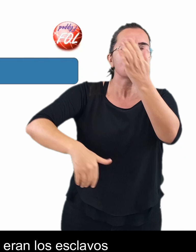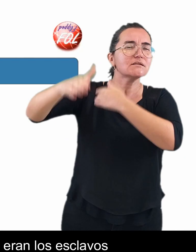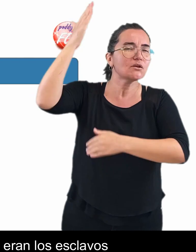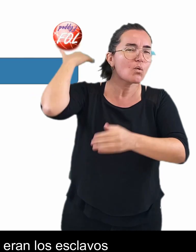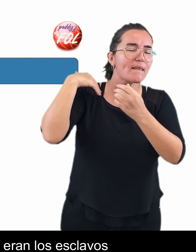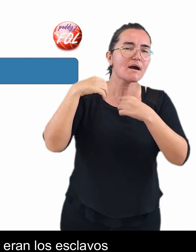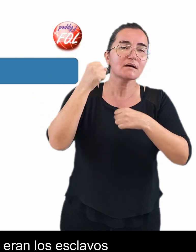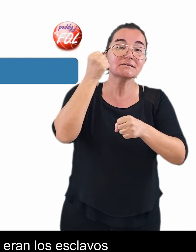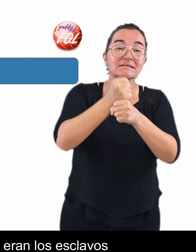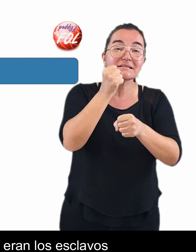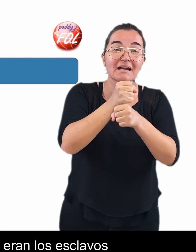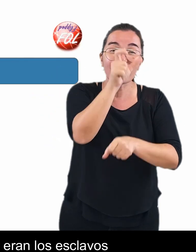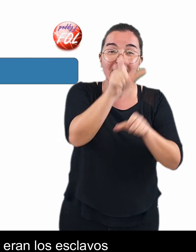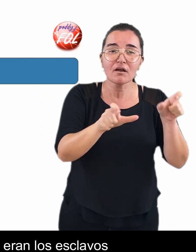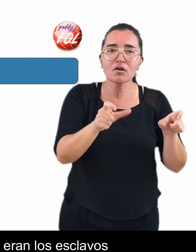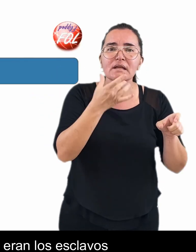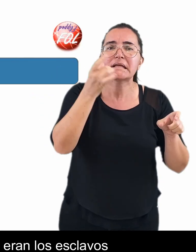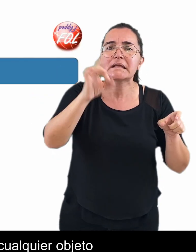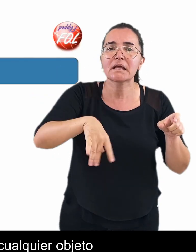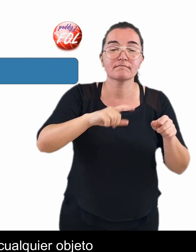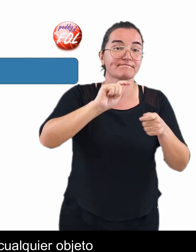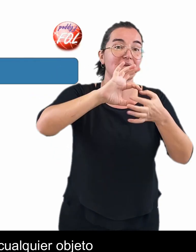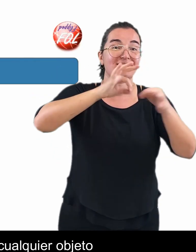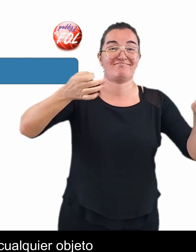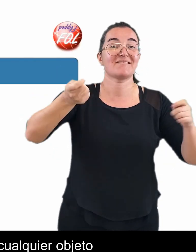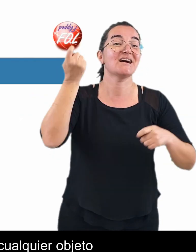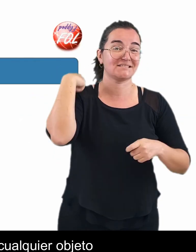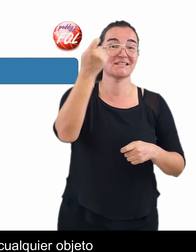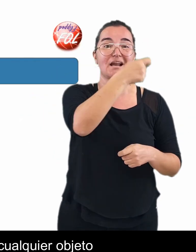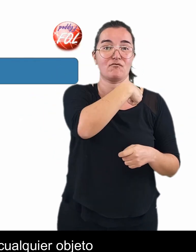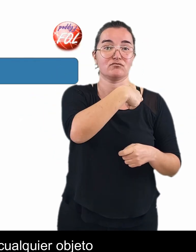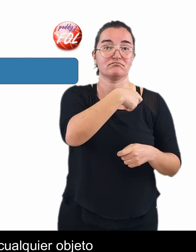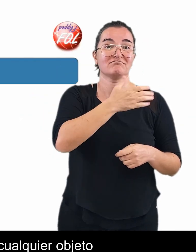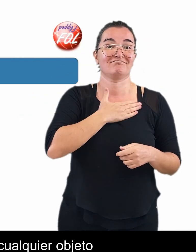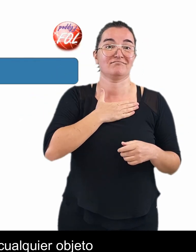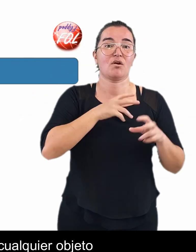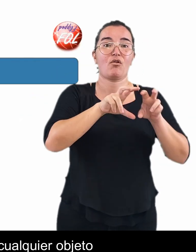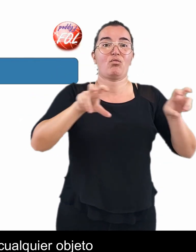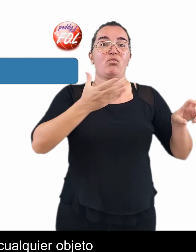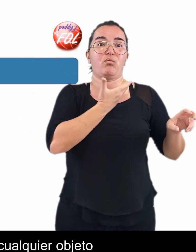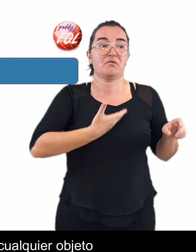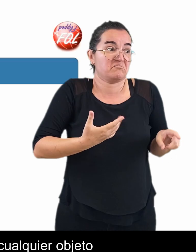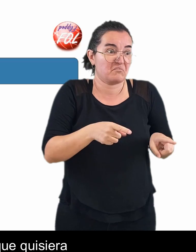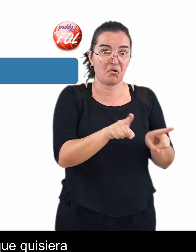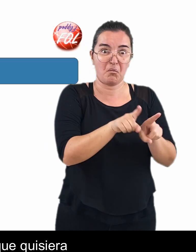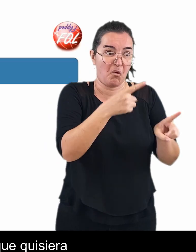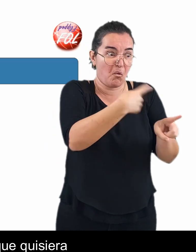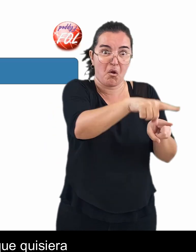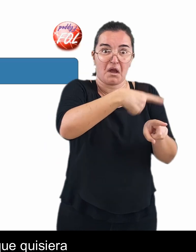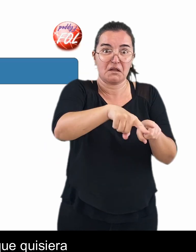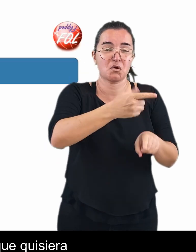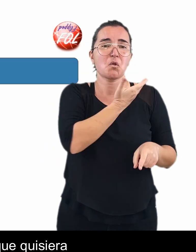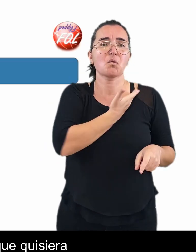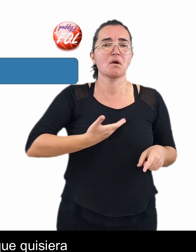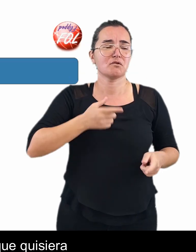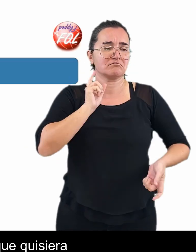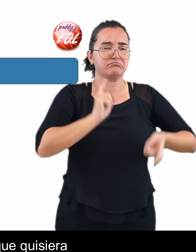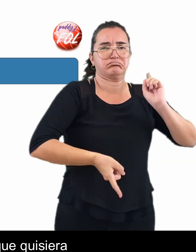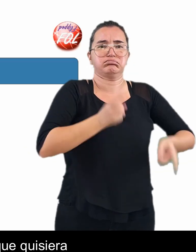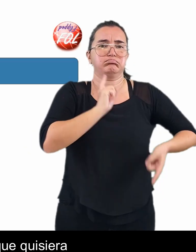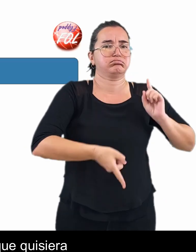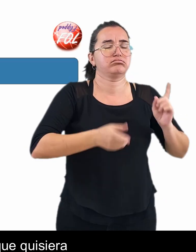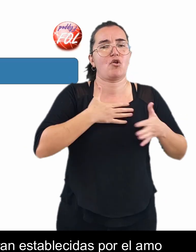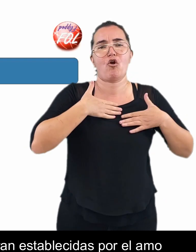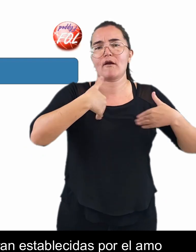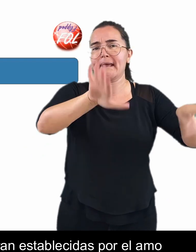los trabajadores eran los esclavos, pertenecían a su dueño como cualquier objeto y podía hacer con ellos lo